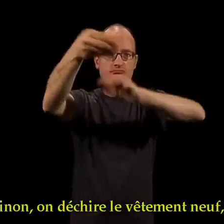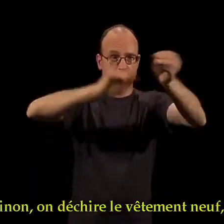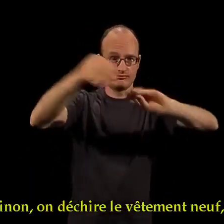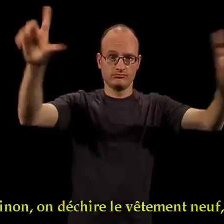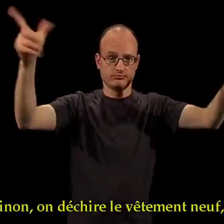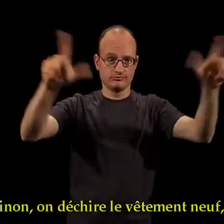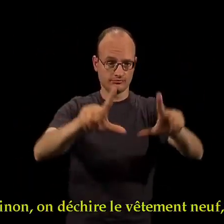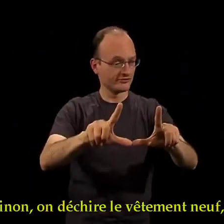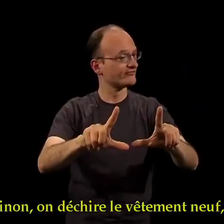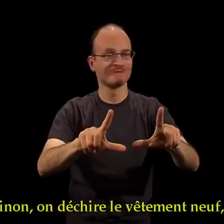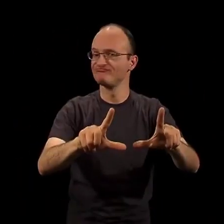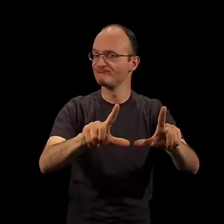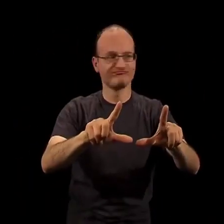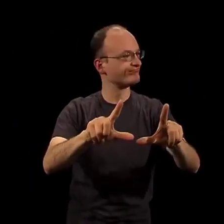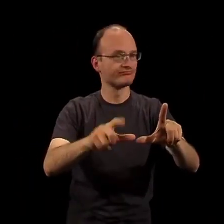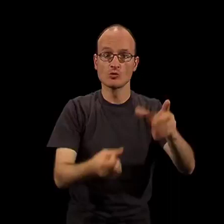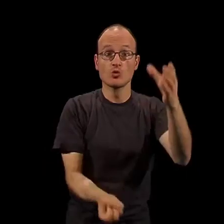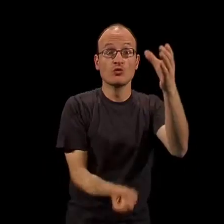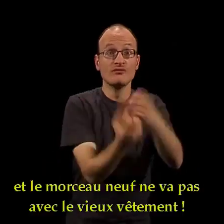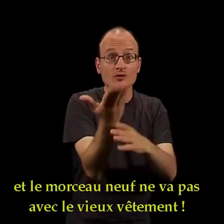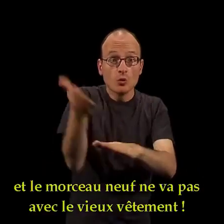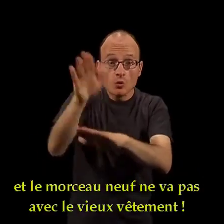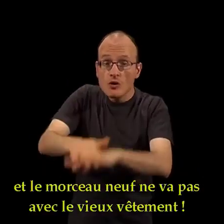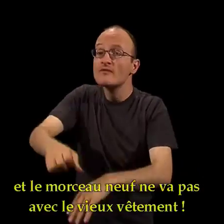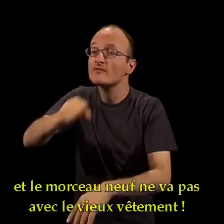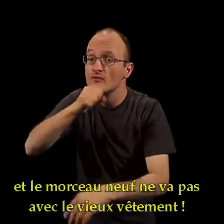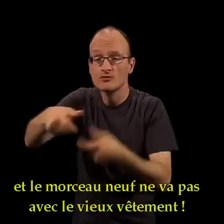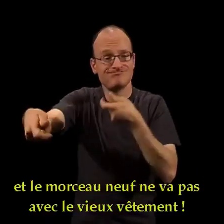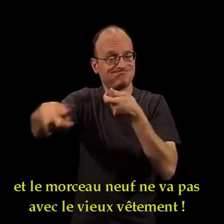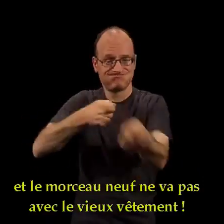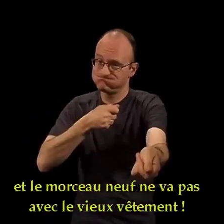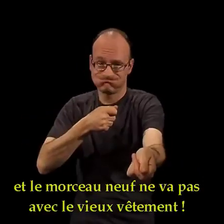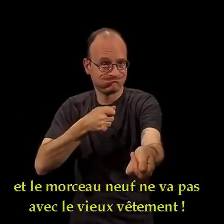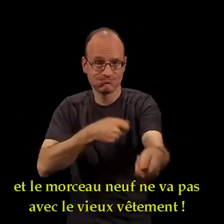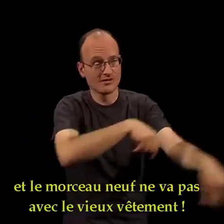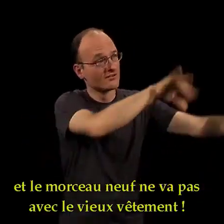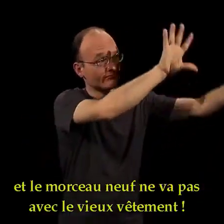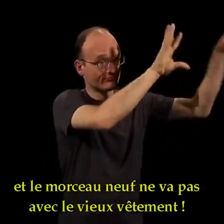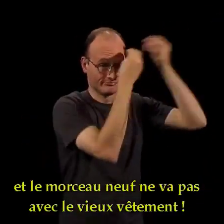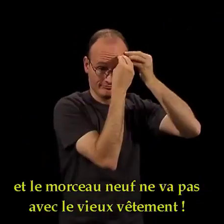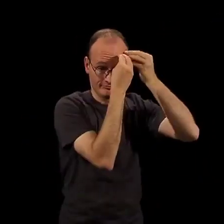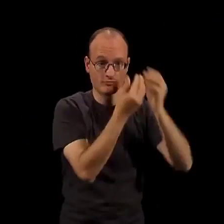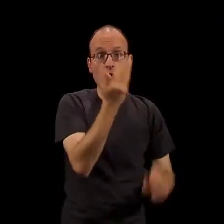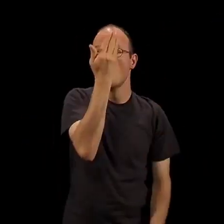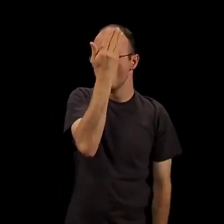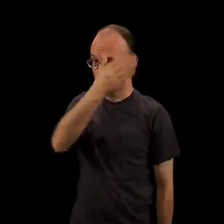Sinon, on déchire le vêtement neuf, et le morceau neuf ne va pas avec le vieux vêtement.